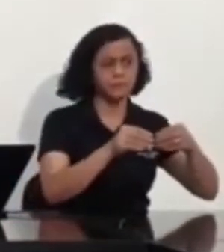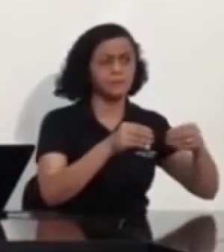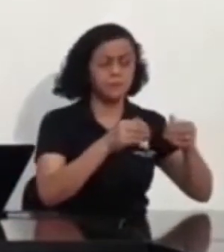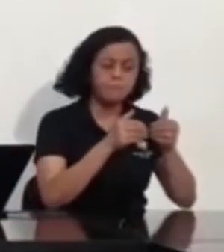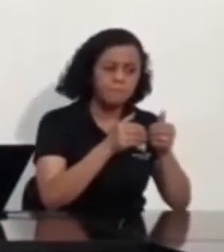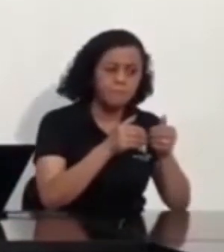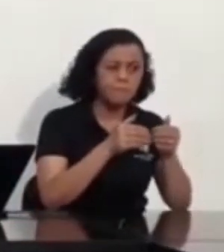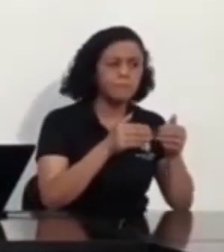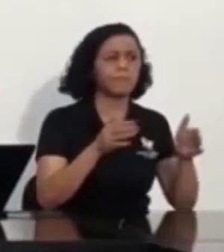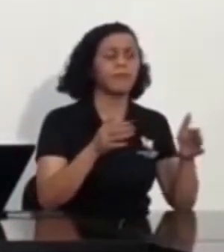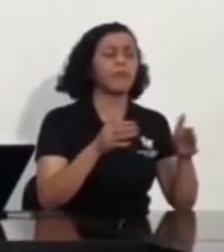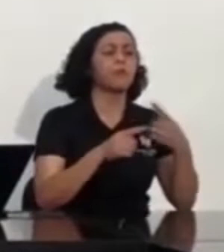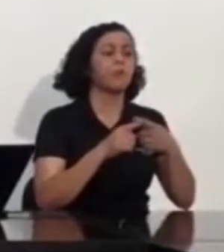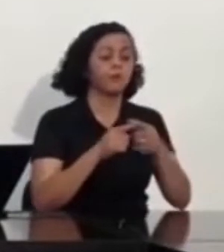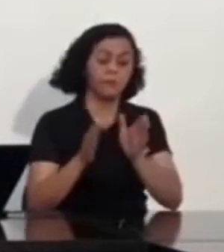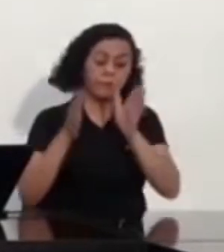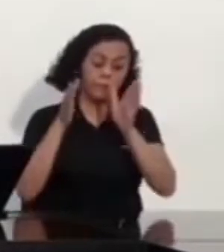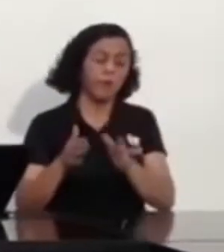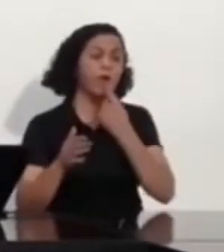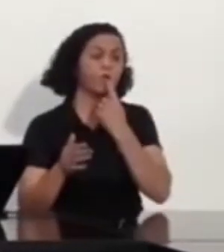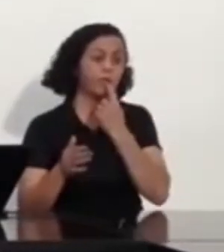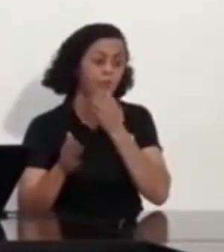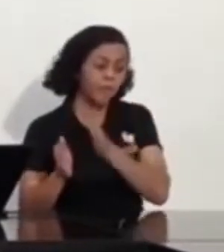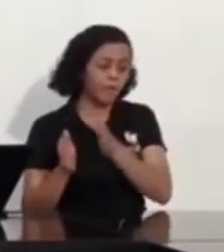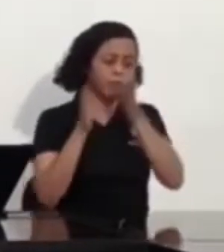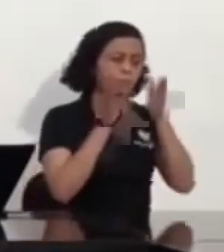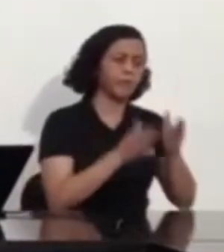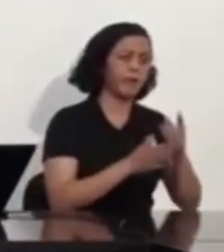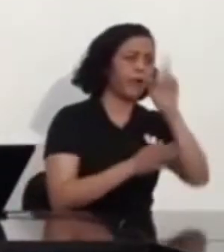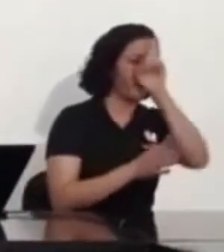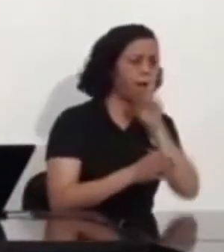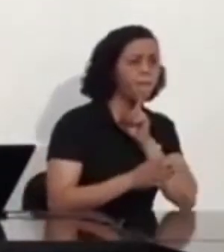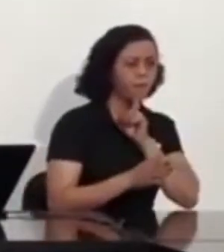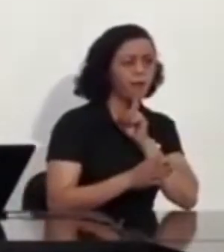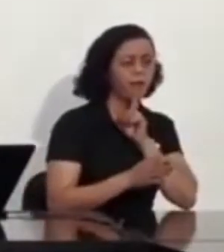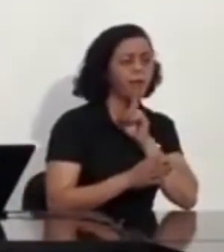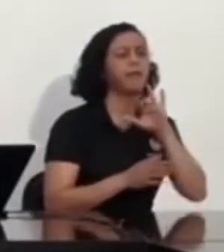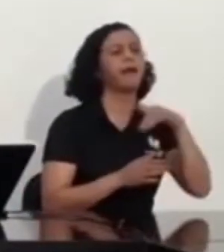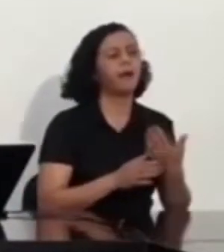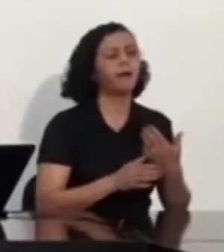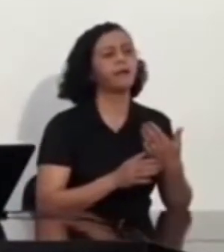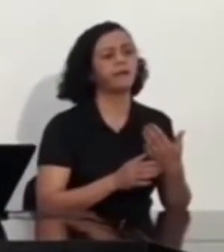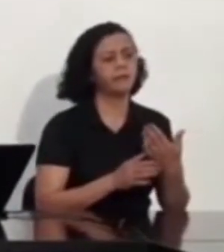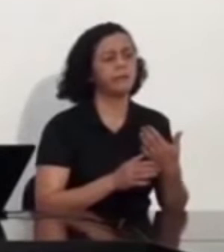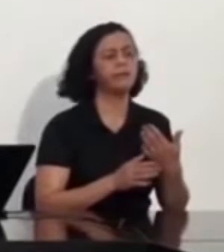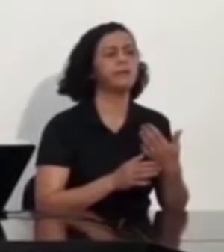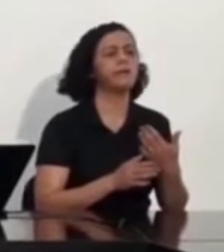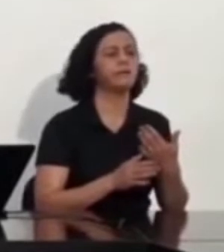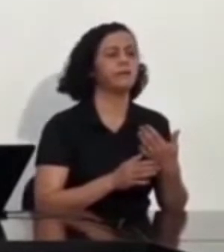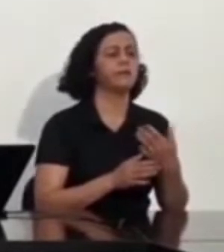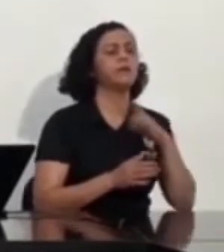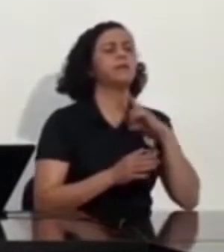da saída da onda vermelha para a onda amarela. Isso daí facilitou, isso levou a